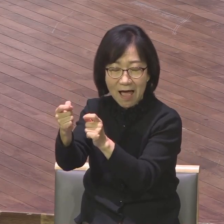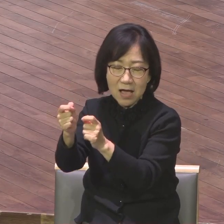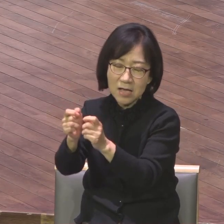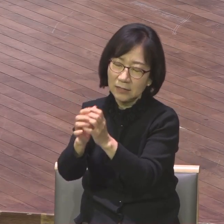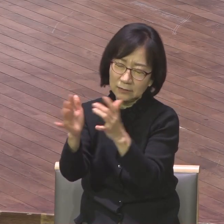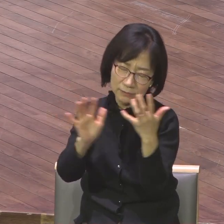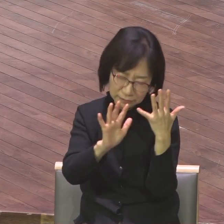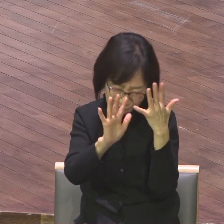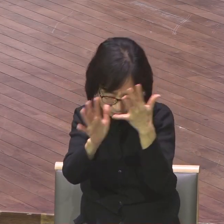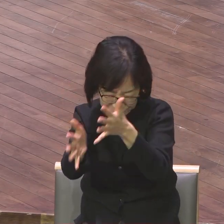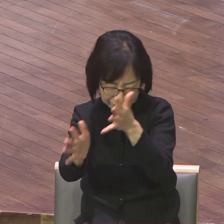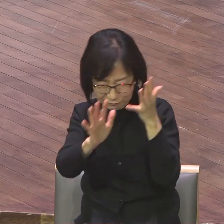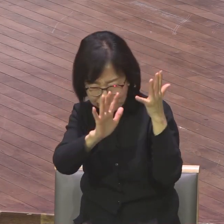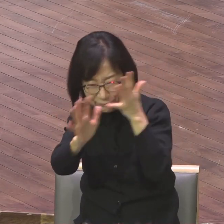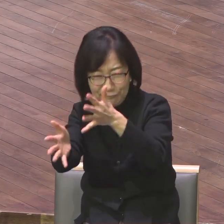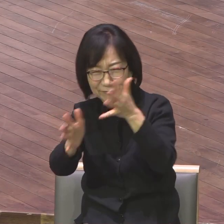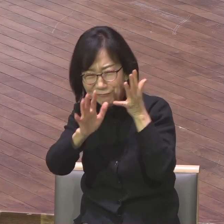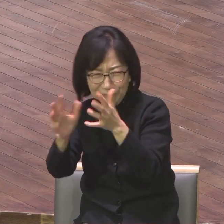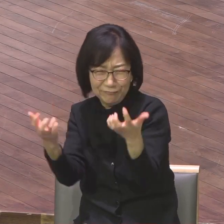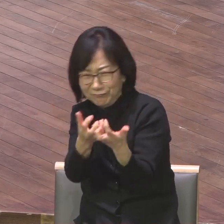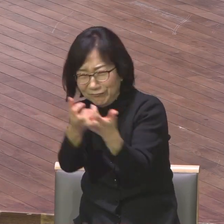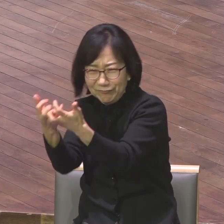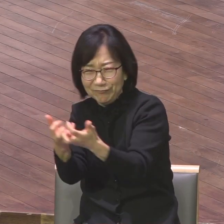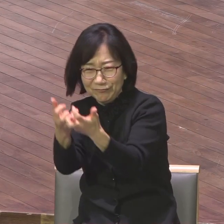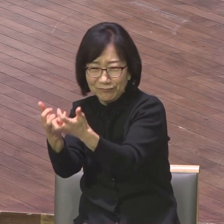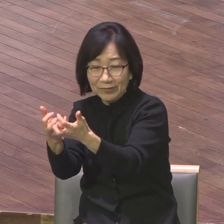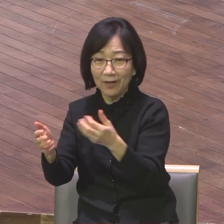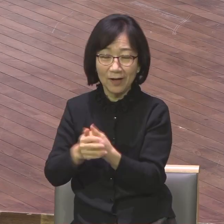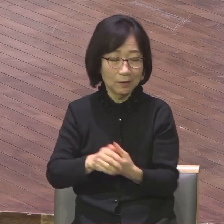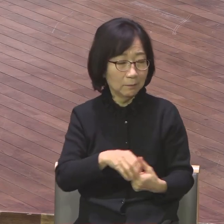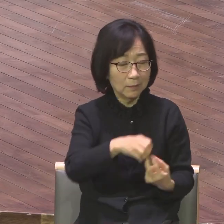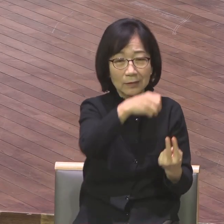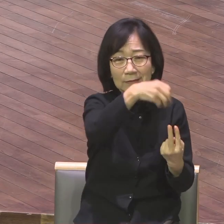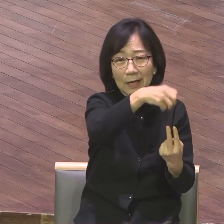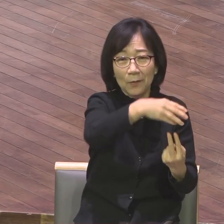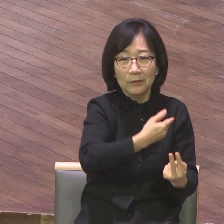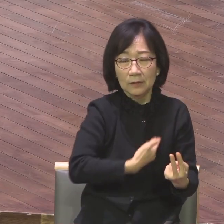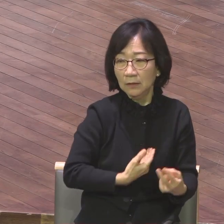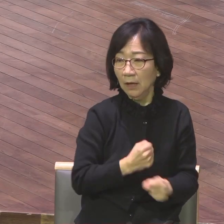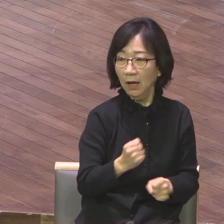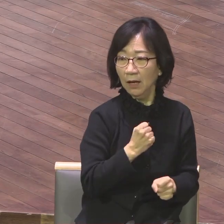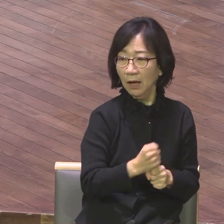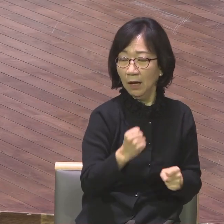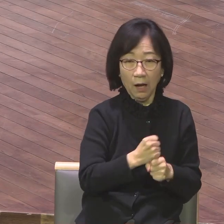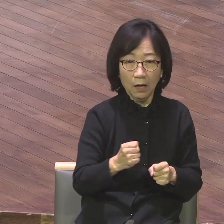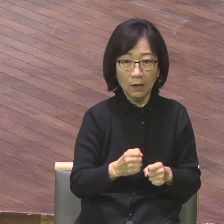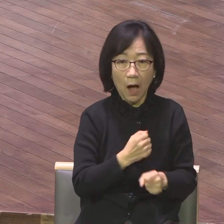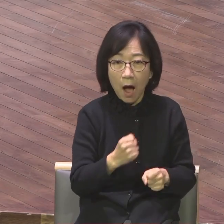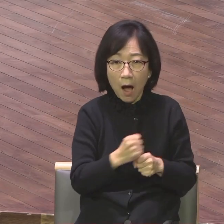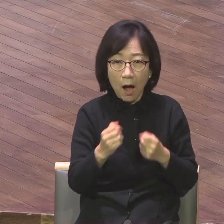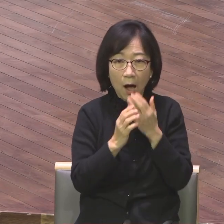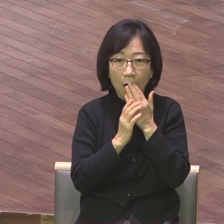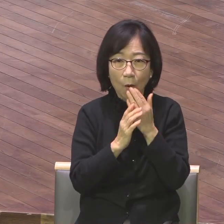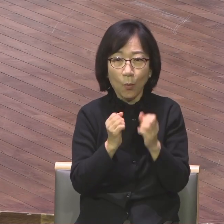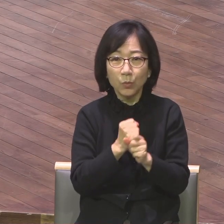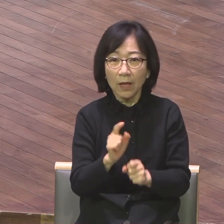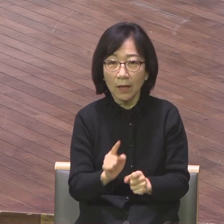이렇게 되니까 세례요한의 제자들이 당황하기 시작했어요. 아니,